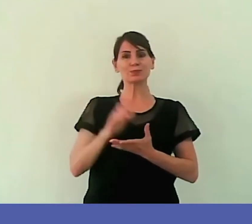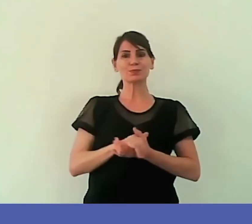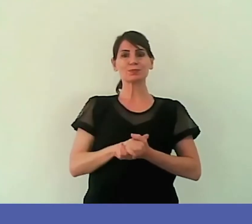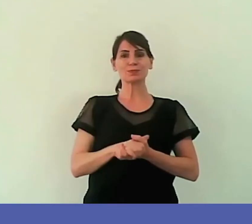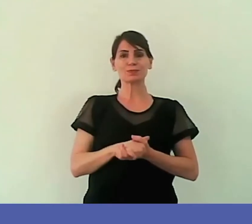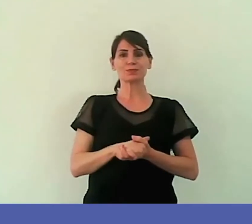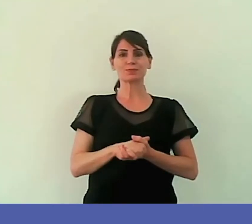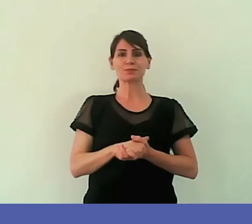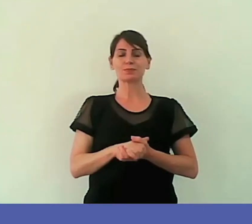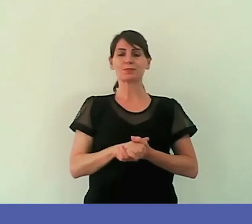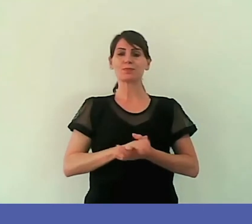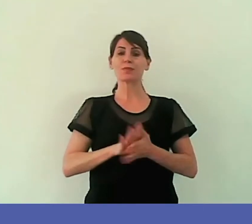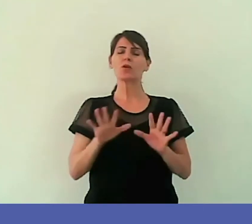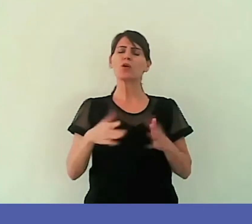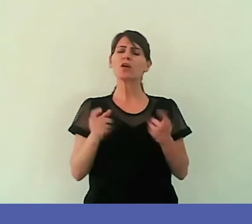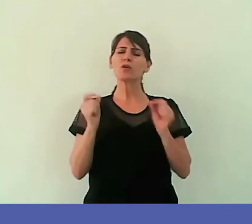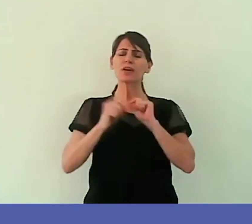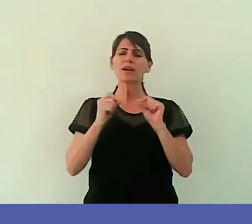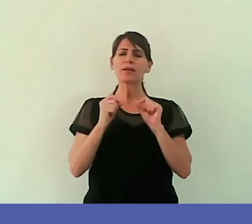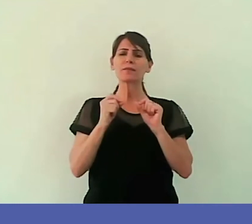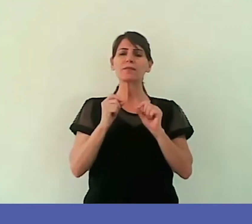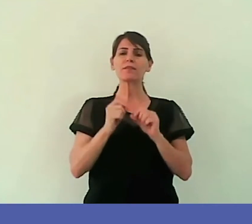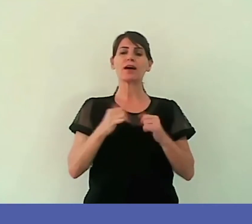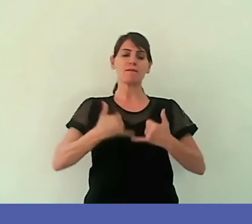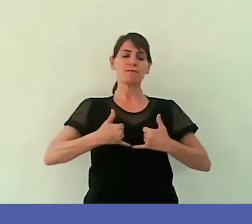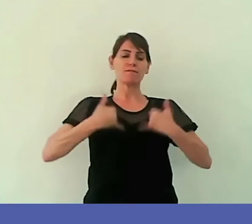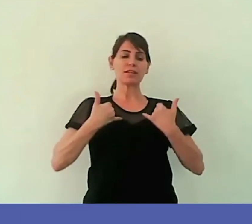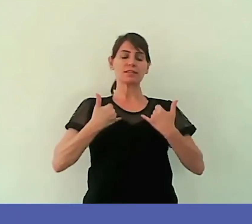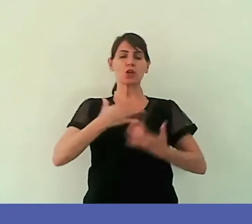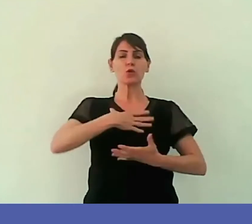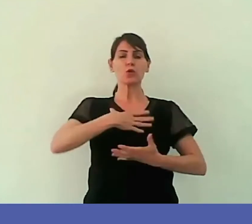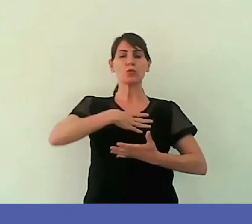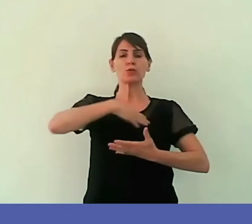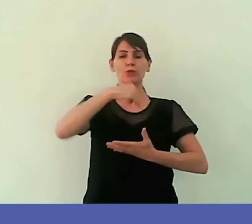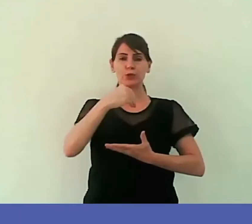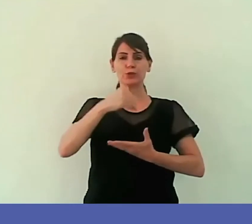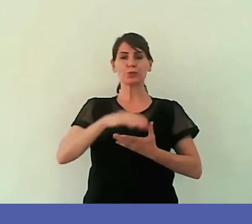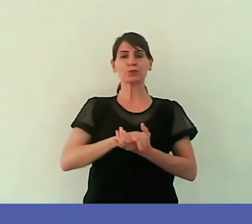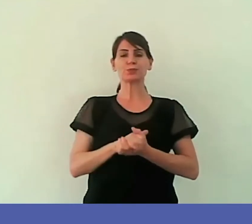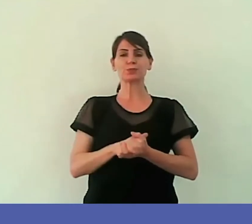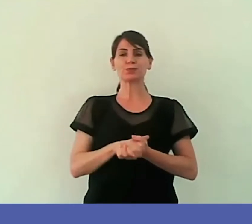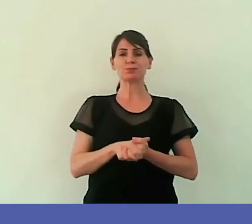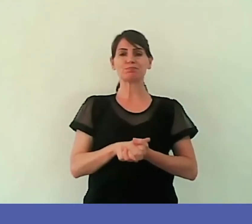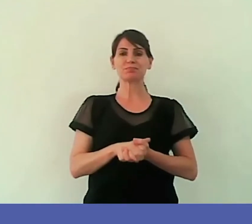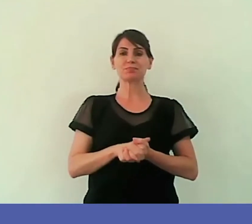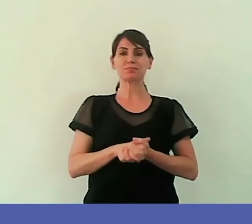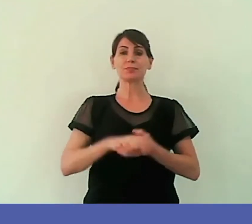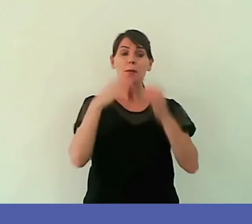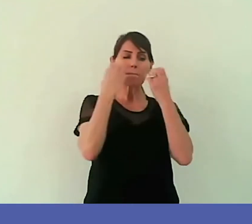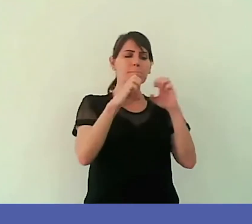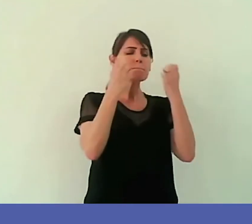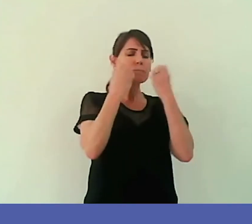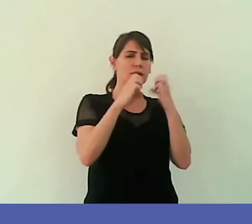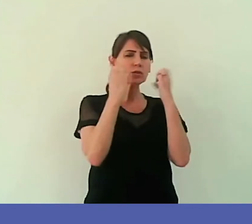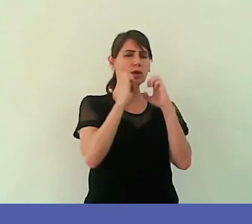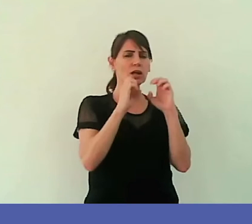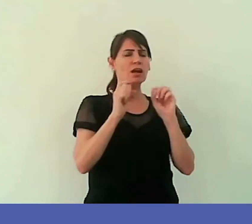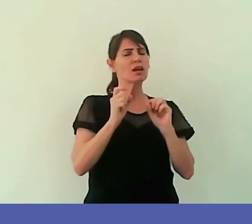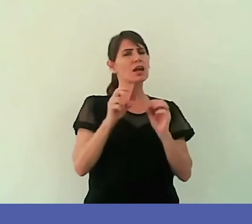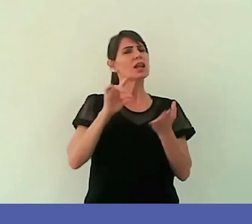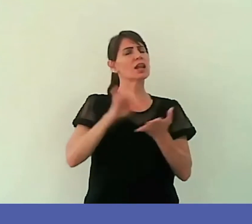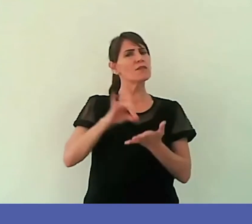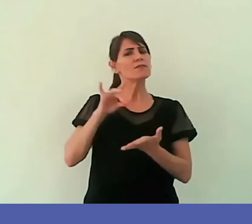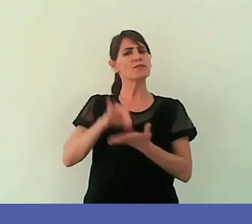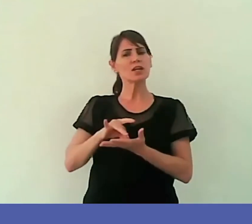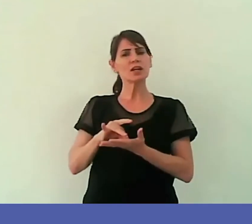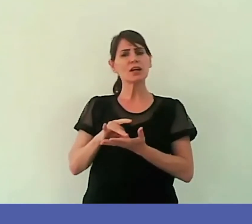que é a festa das bodas do seu filho, tá? Então a pregação do evangelho nada mais é